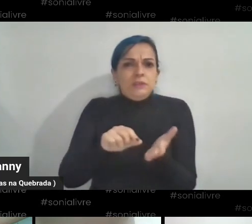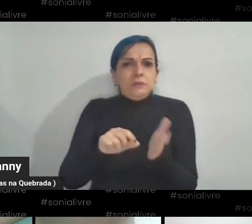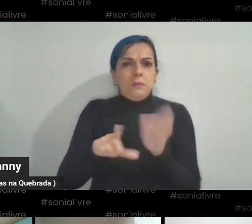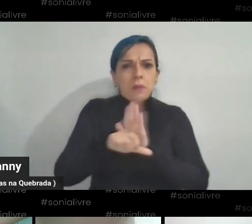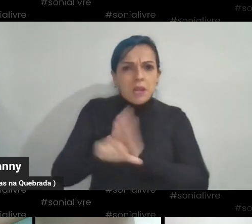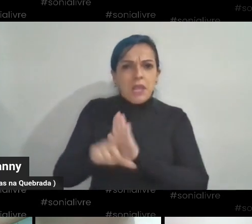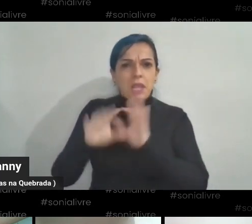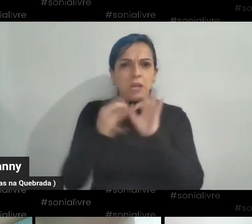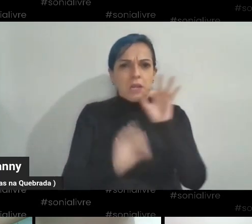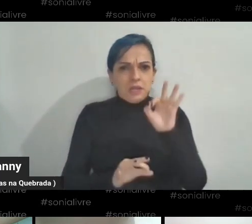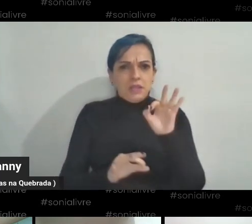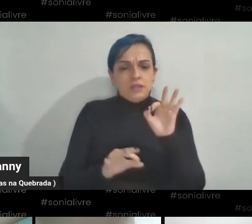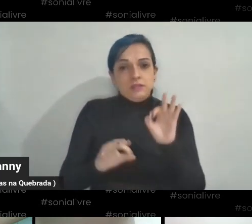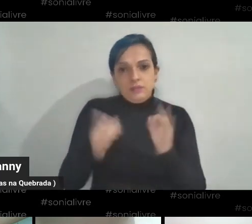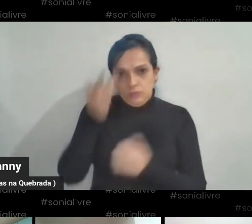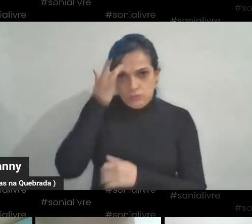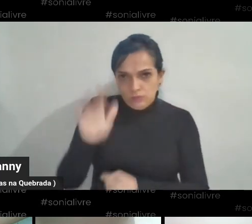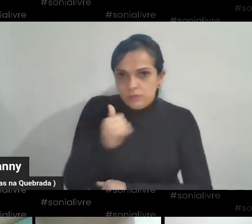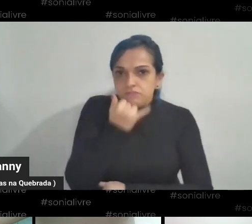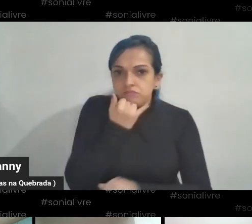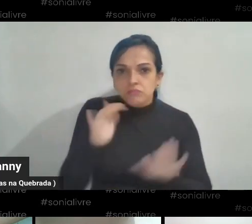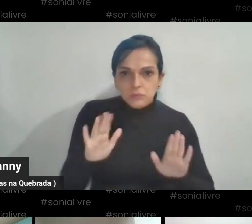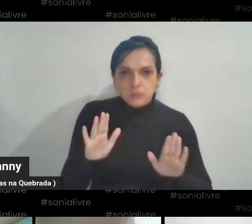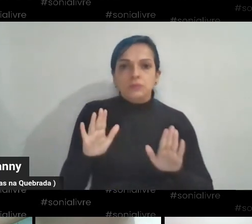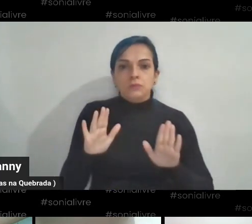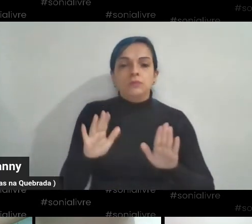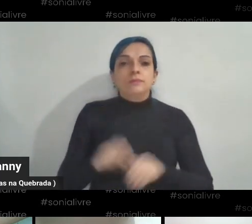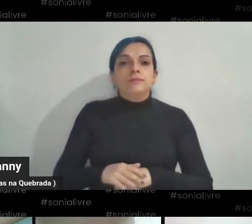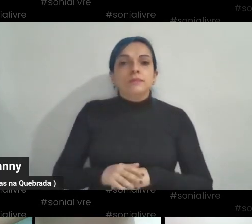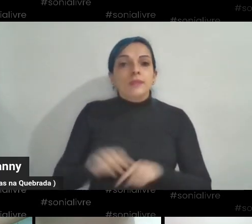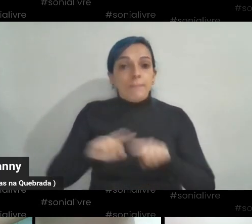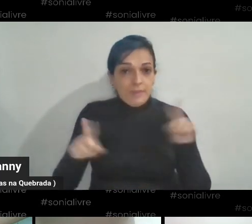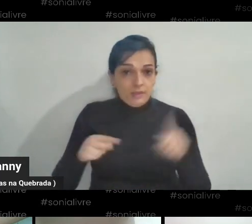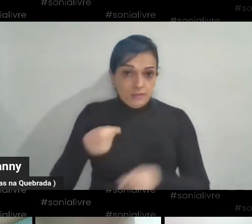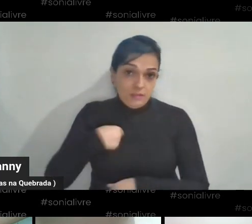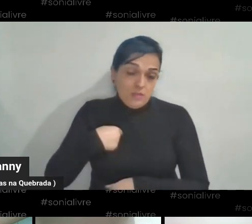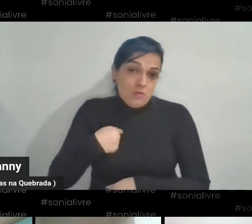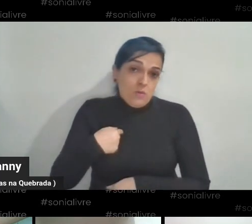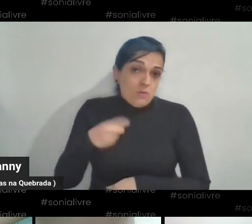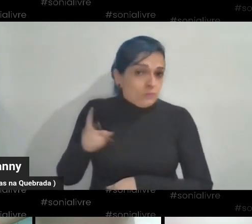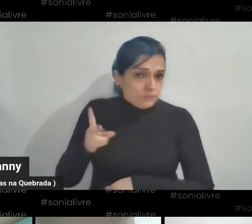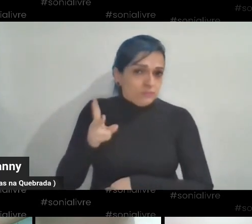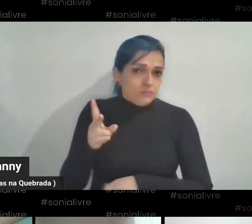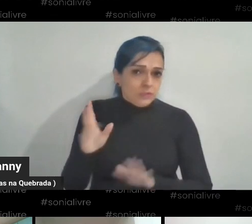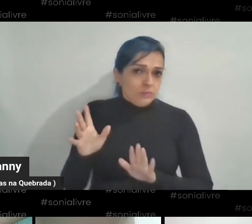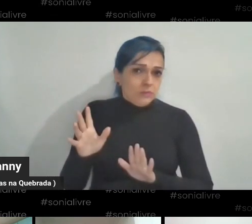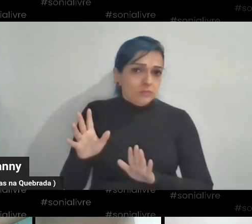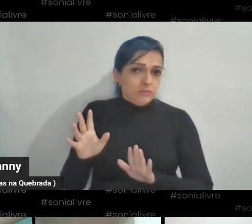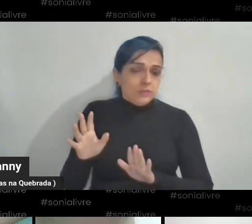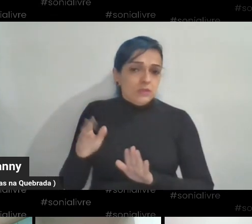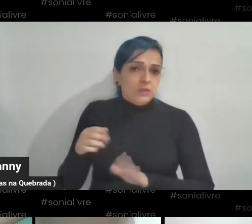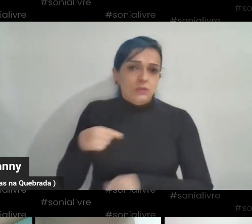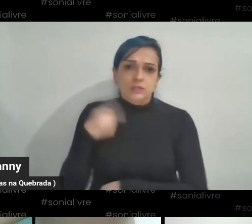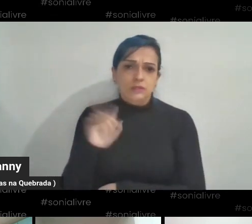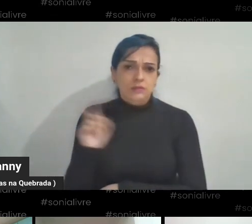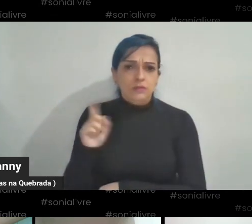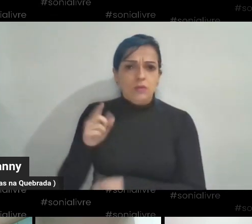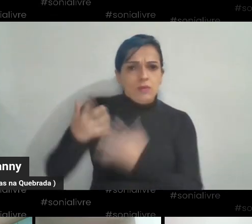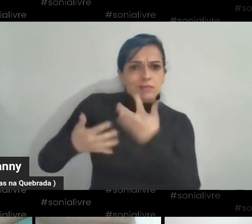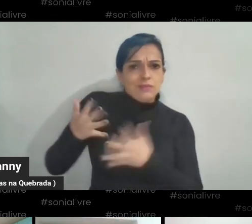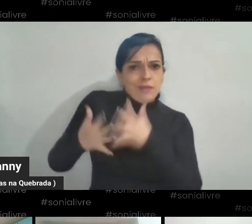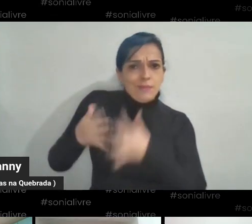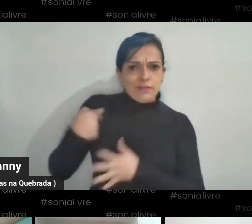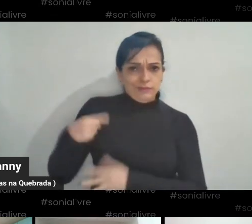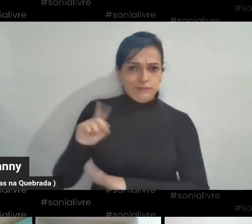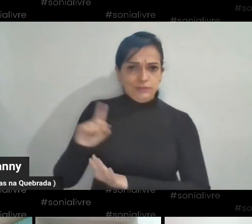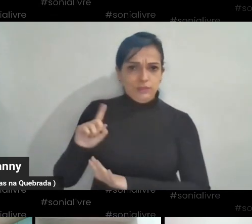Sou semi-alfabetizada e assumo isso, mas isso não impede que eu, enquanto FENATRAD e